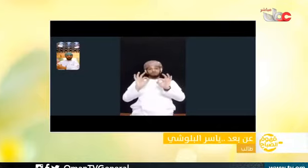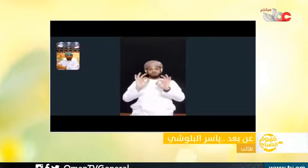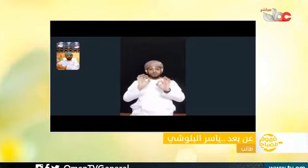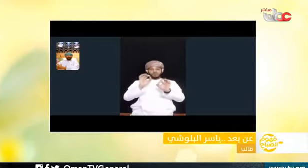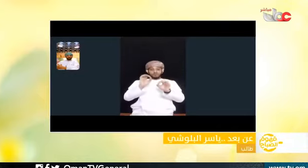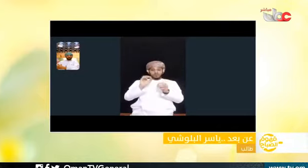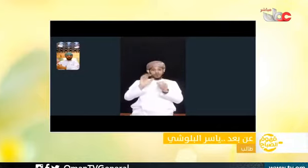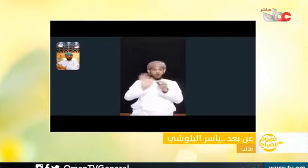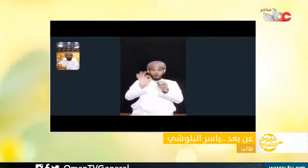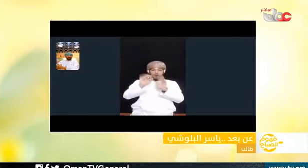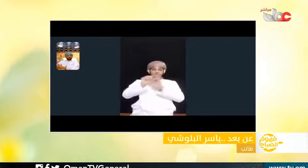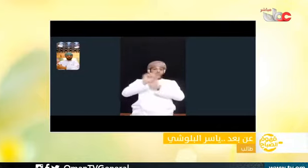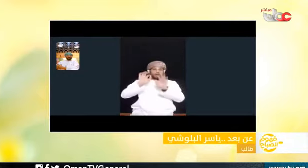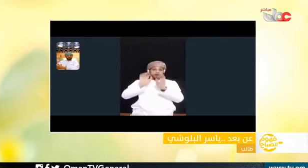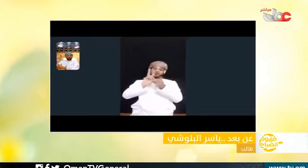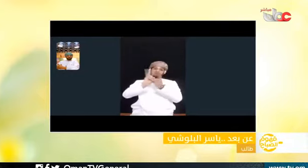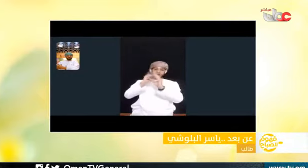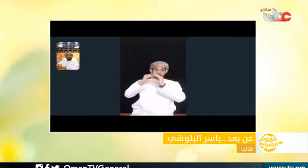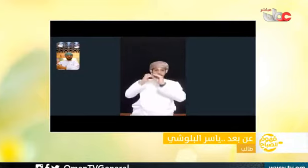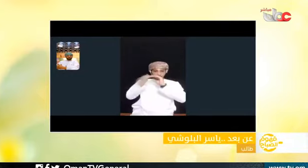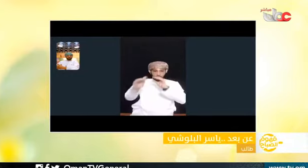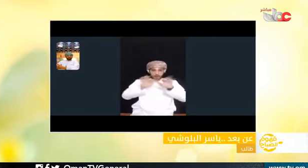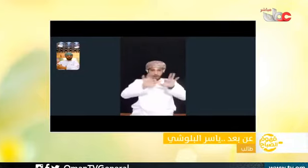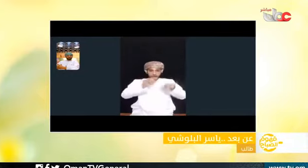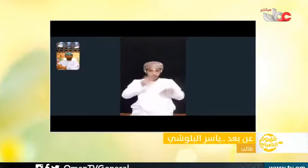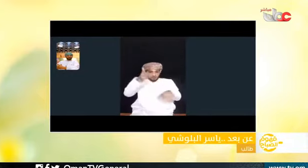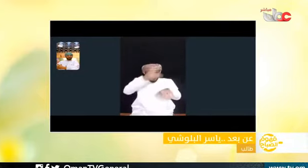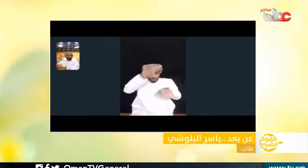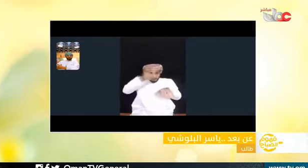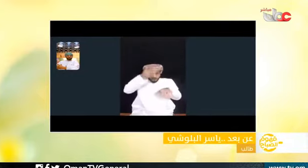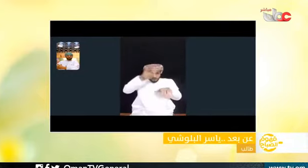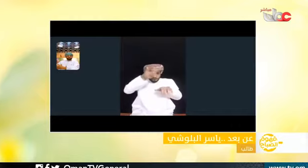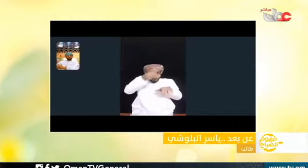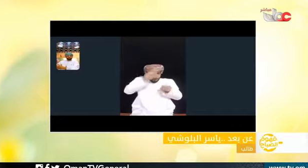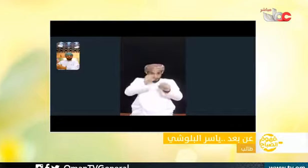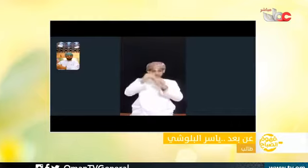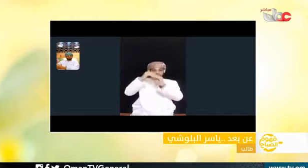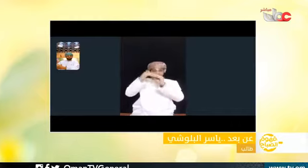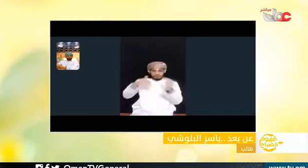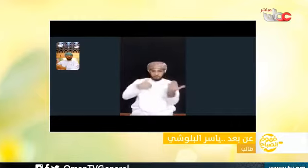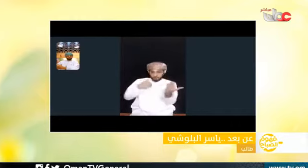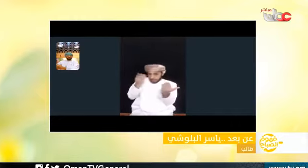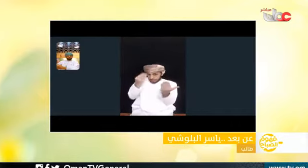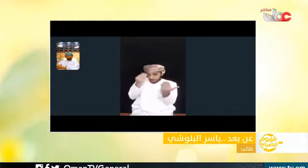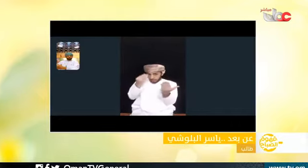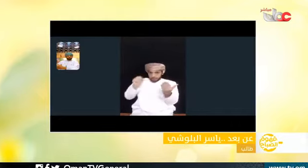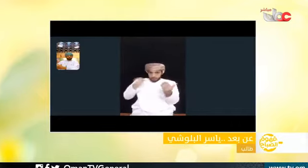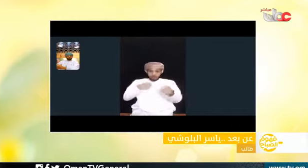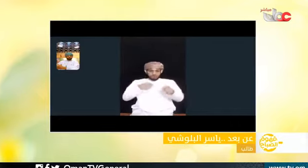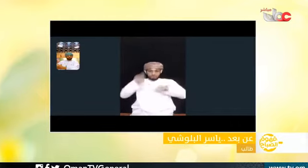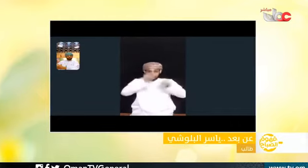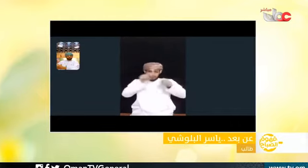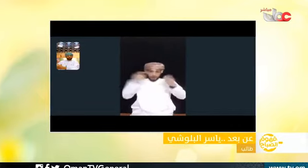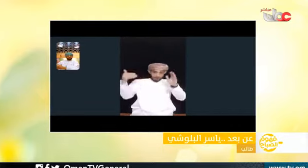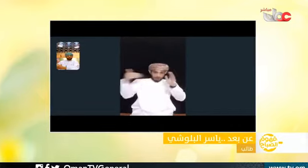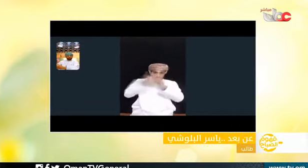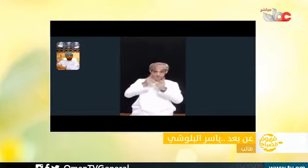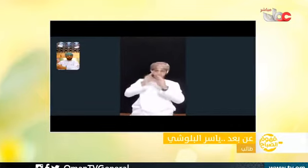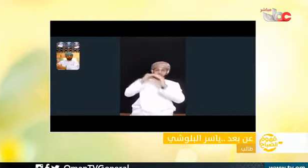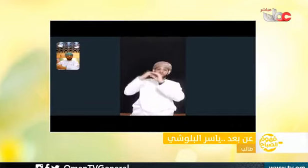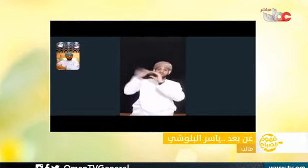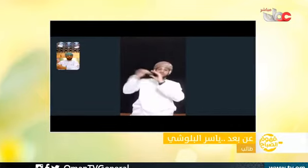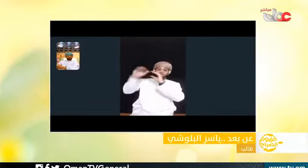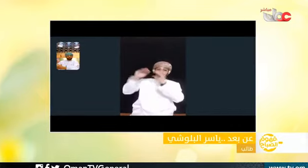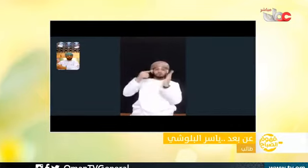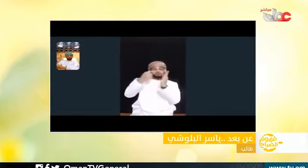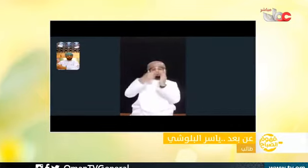المعنية، وأيضا هنالك دائما نتائج طيبة يعني عن طريق الحلول التي نجدها من خلال التقنية. فالحمد